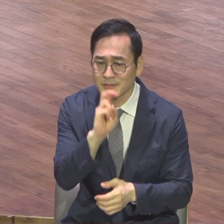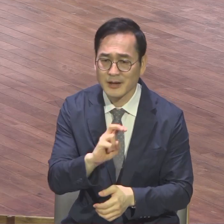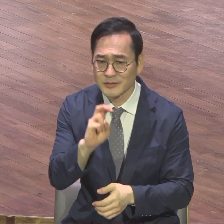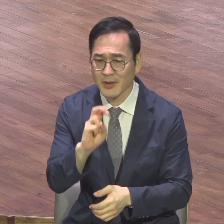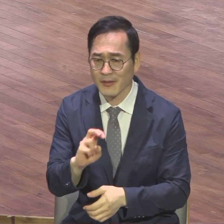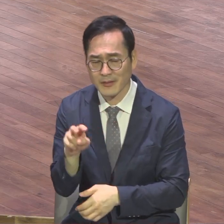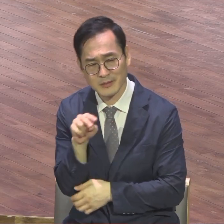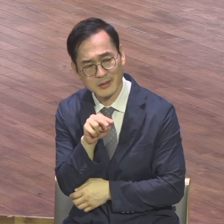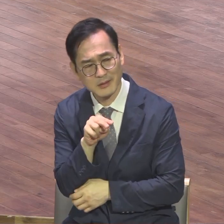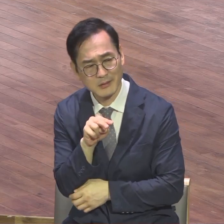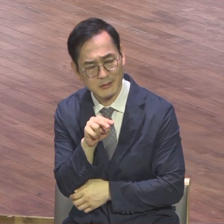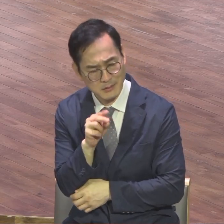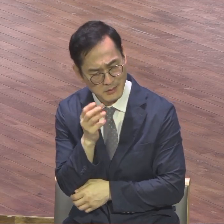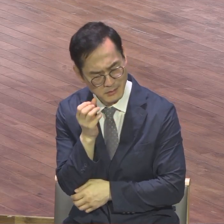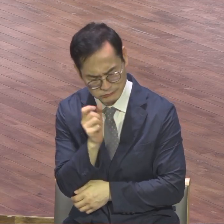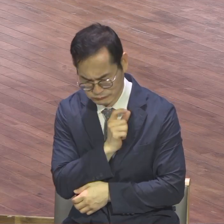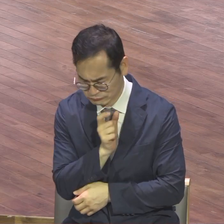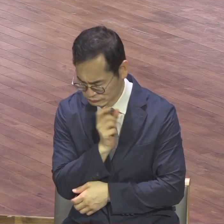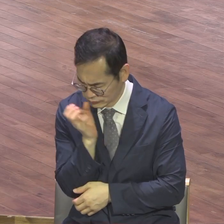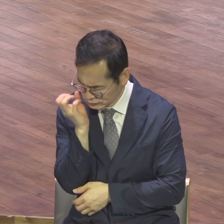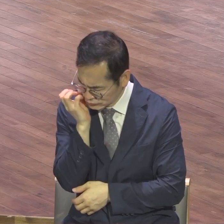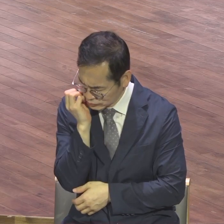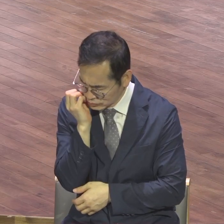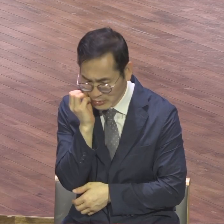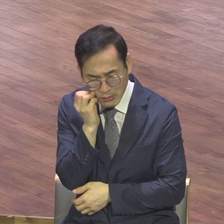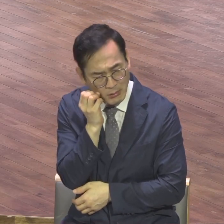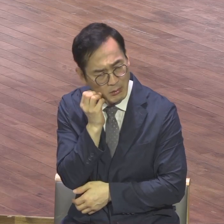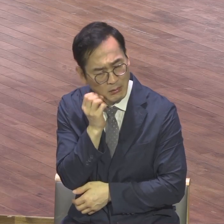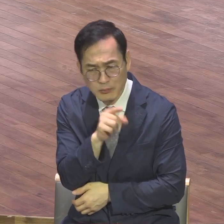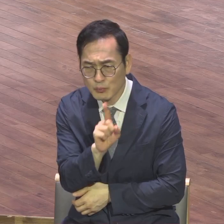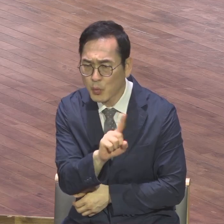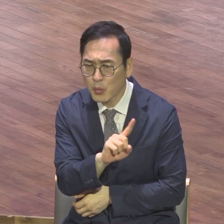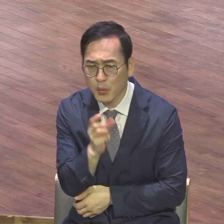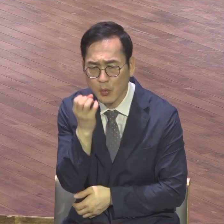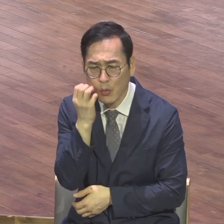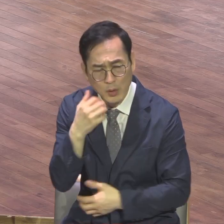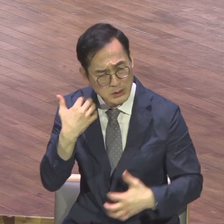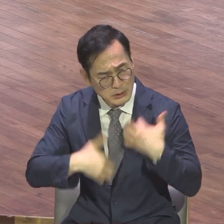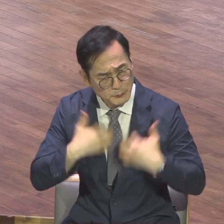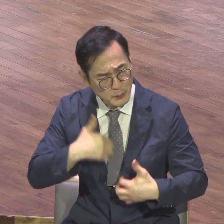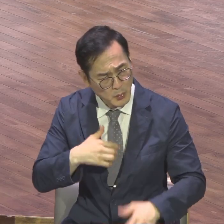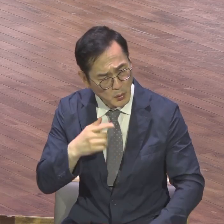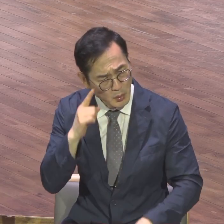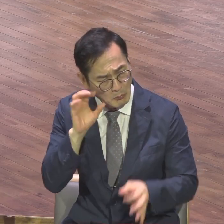영광을 돌리는 저것을 계속할까 의아해했어요.